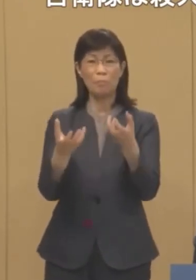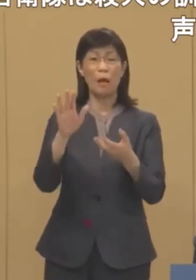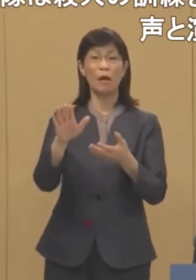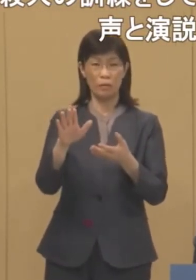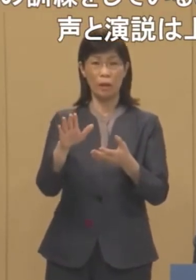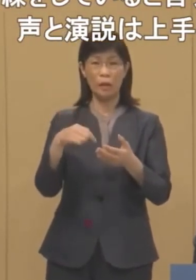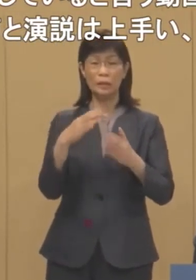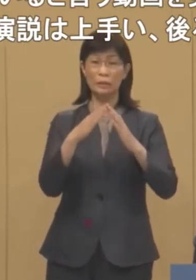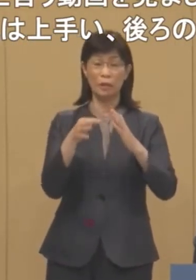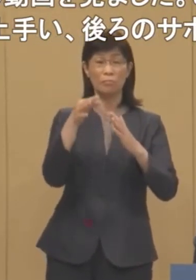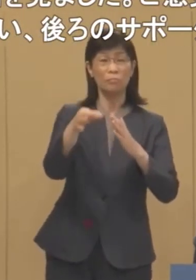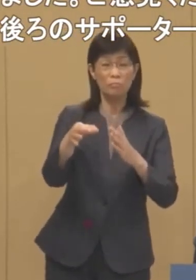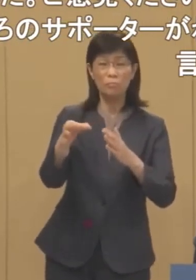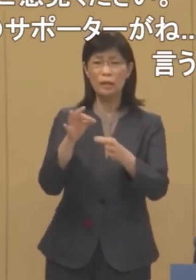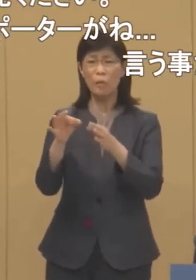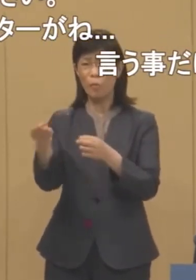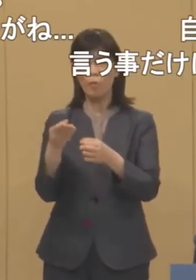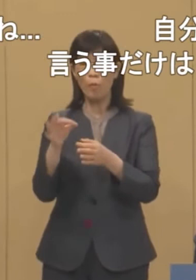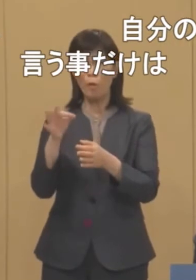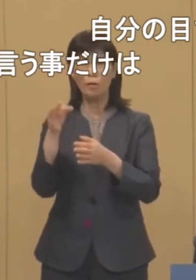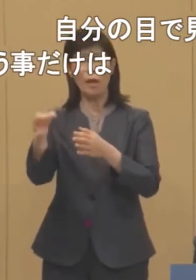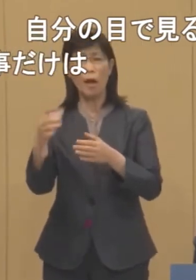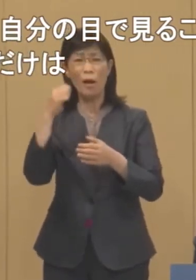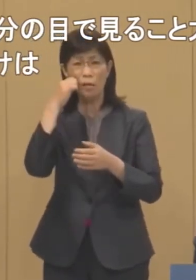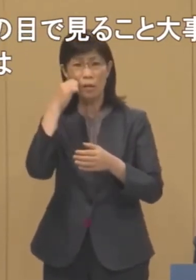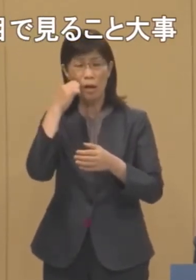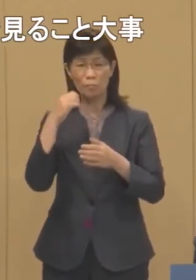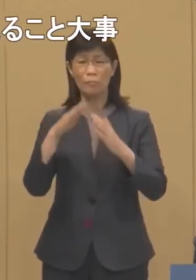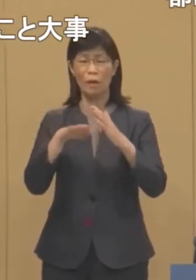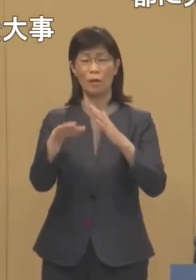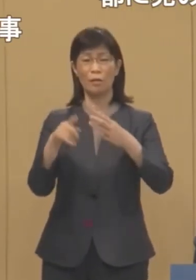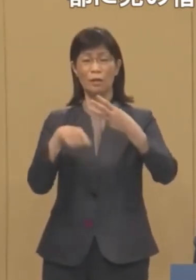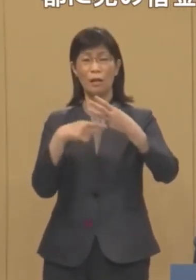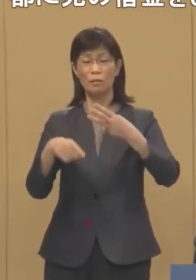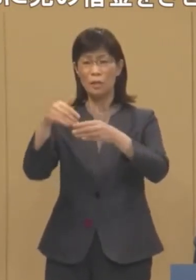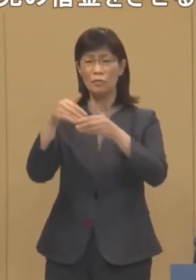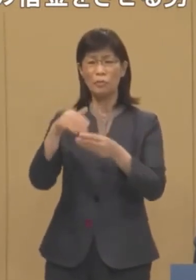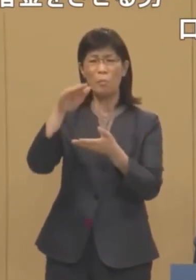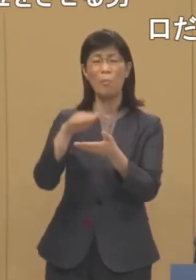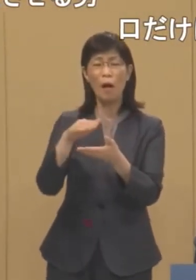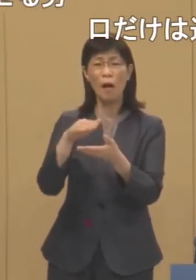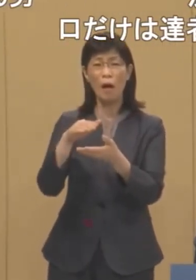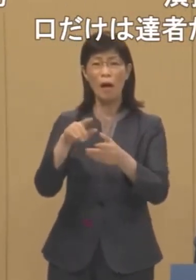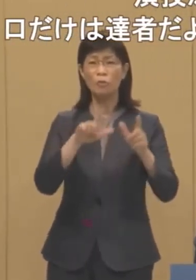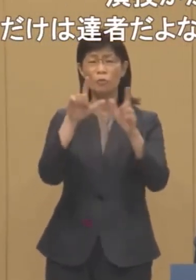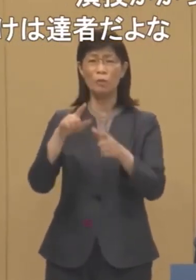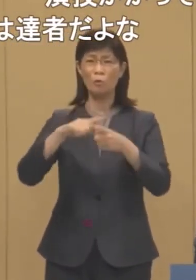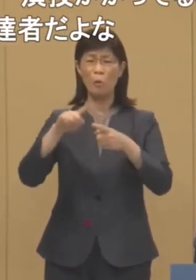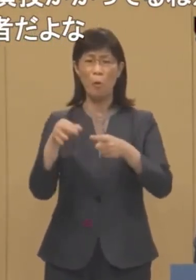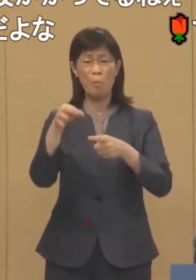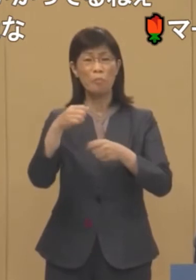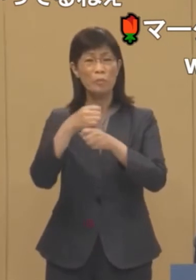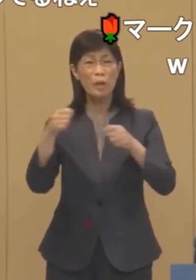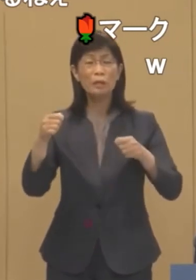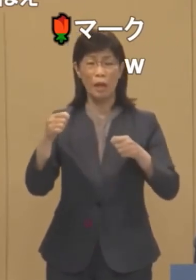店舗の家賃も払えない一家3人収入が激減住宅ローンが払えない東京の街中駅など